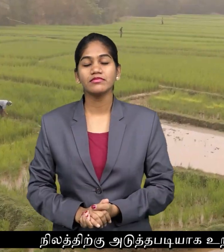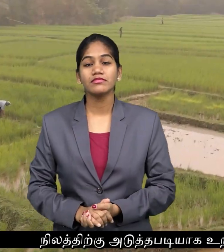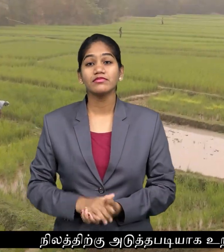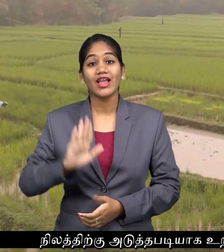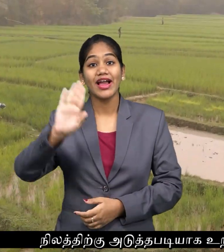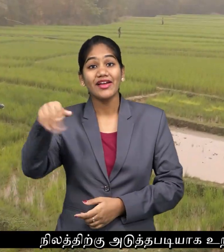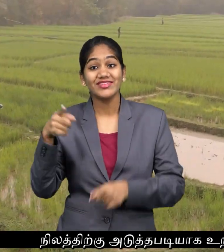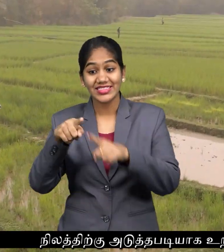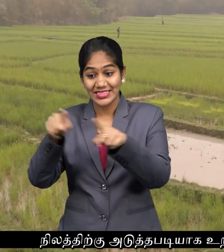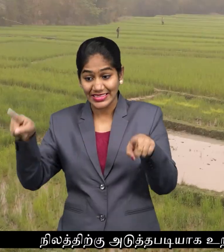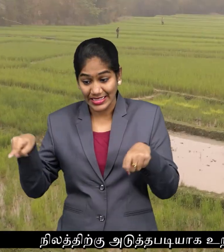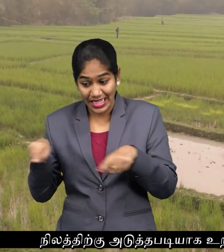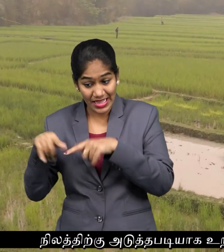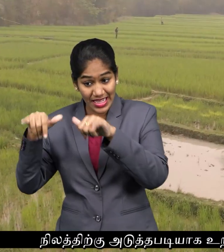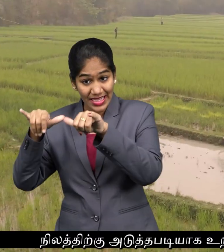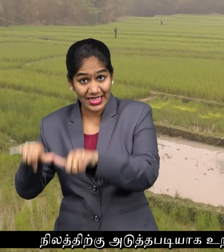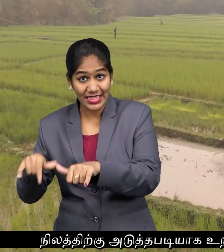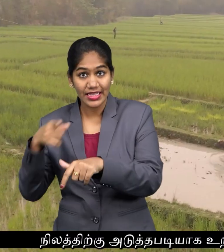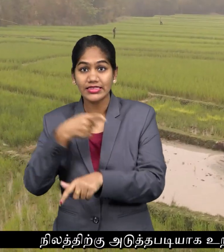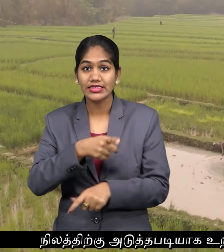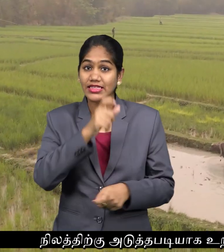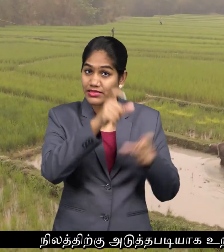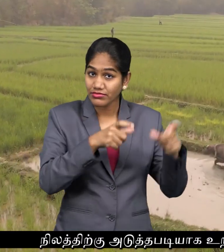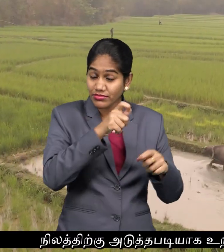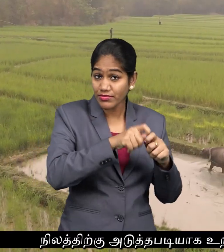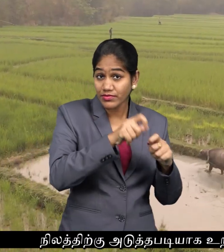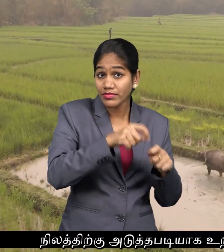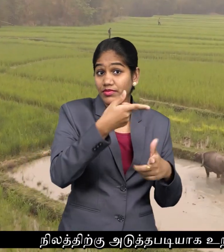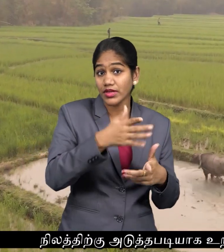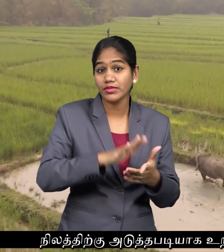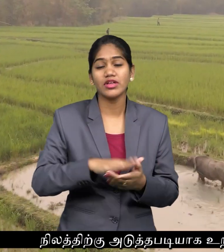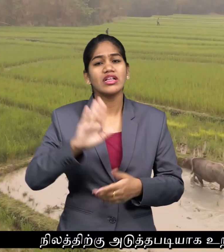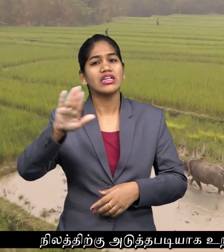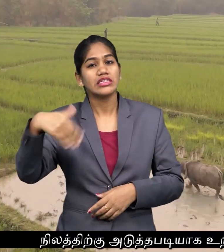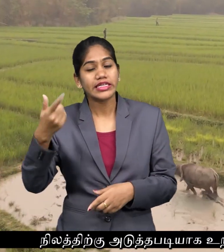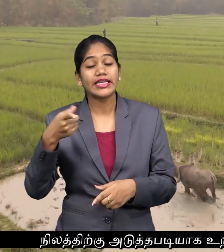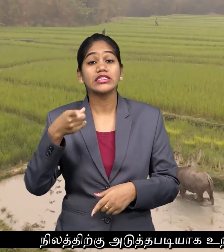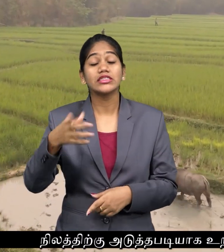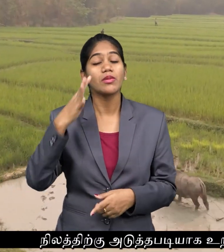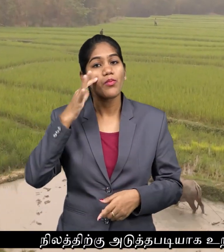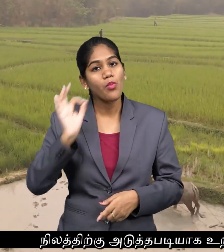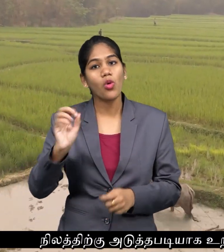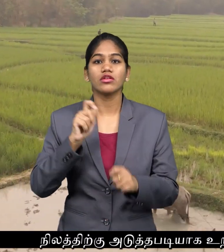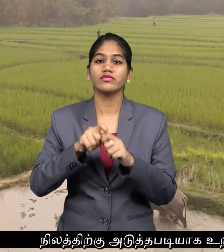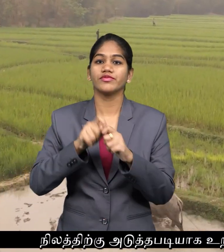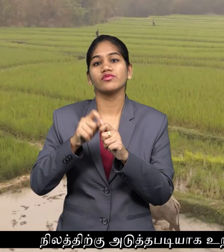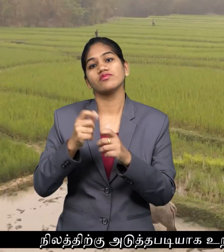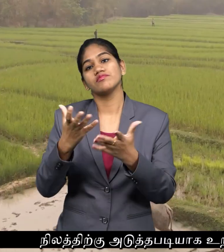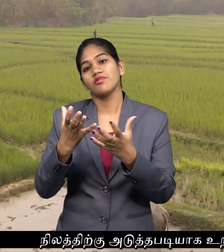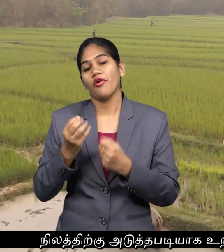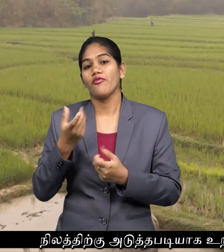நிலத்திற்கு அடுத்தபடியாக உற்பத்திக்கு தேவையான காரணி உழைப்பு.